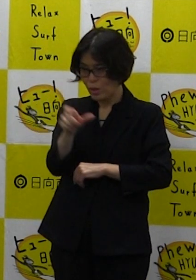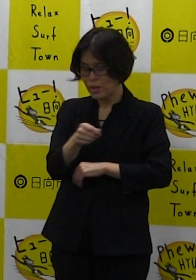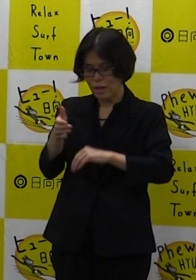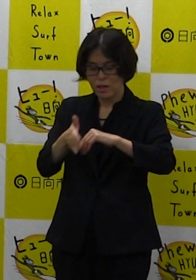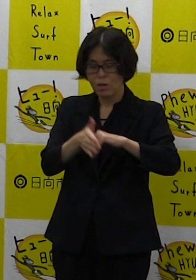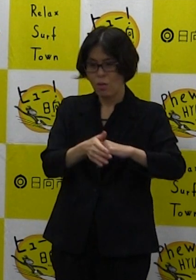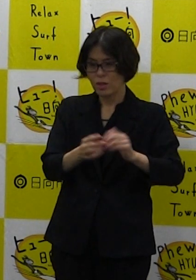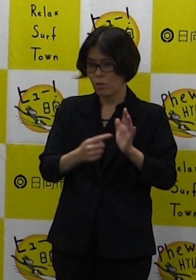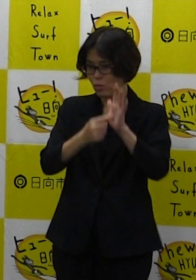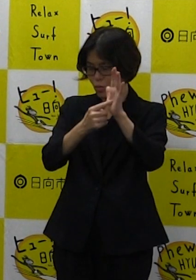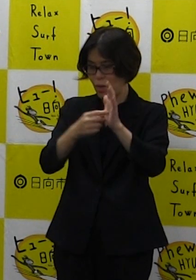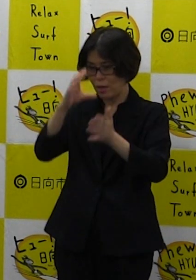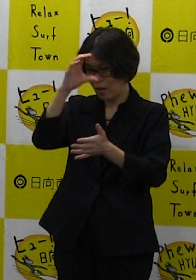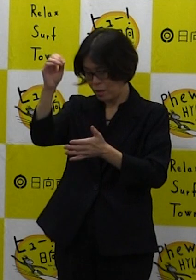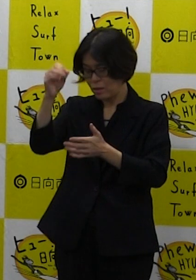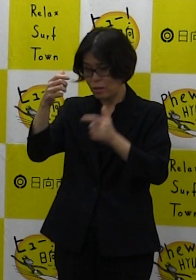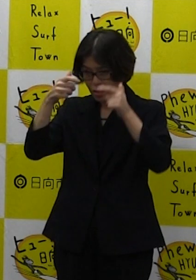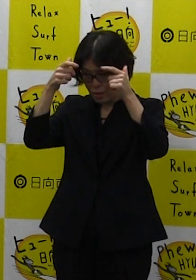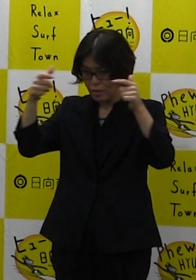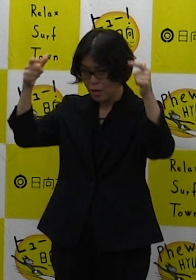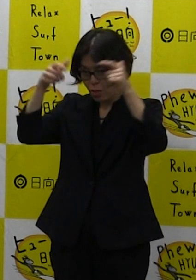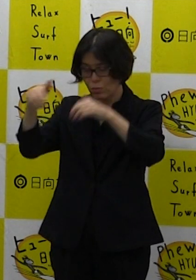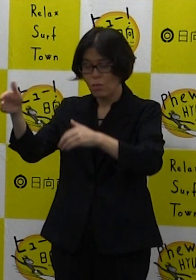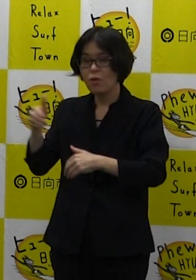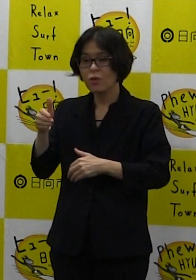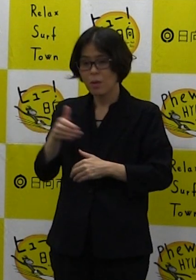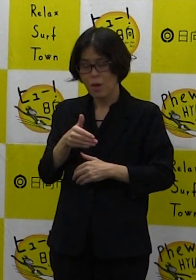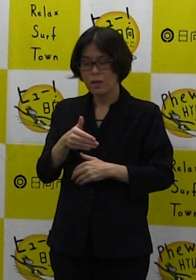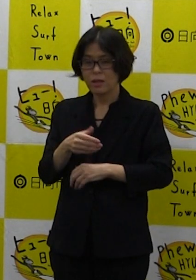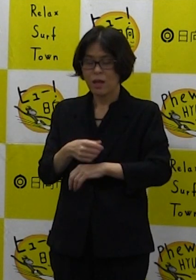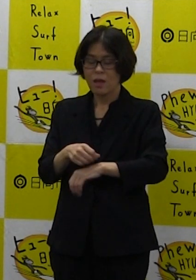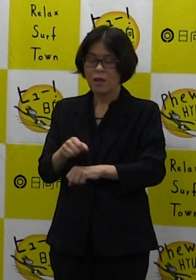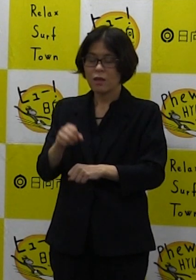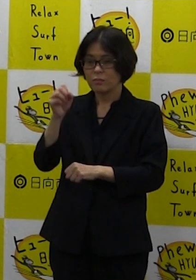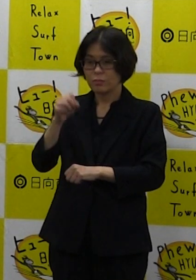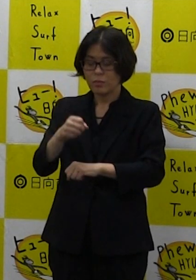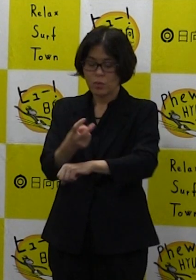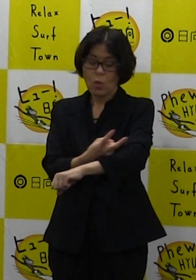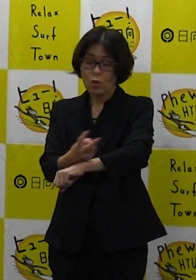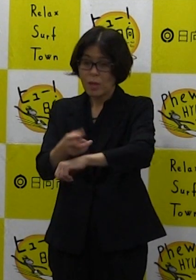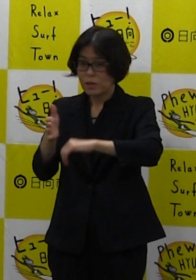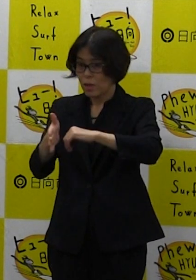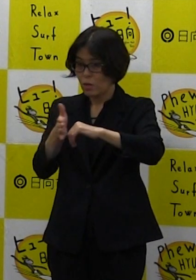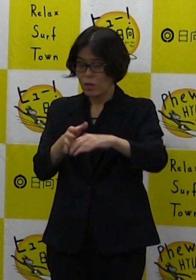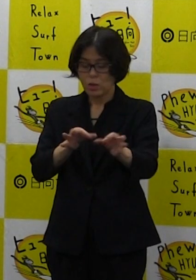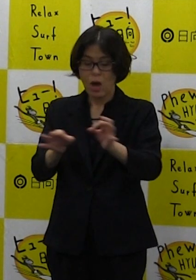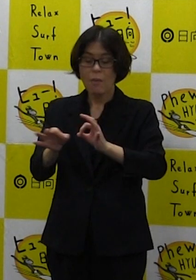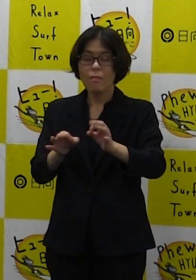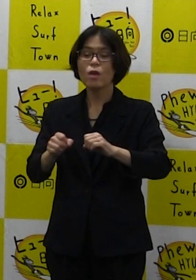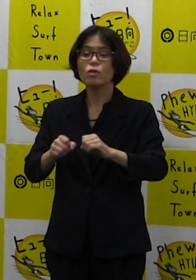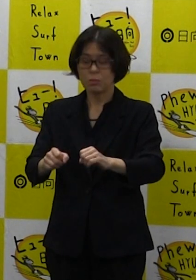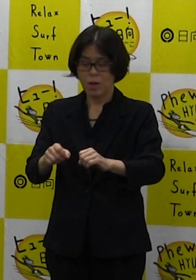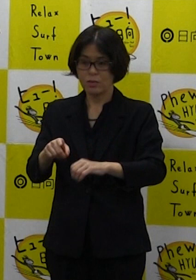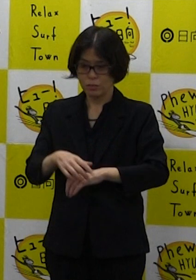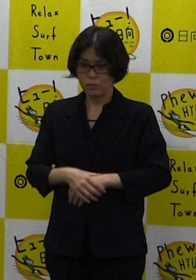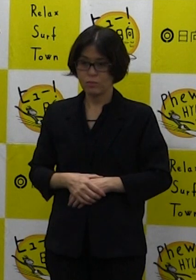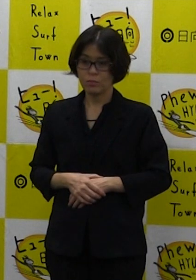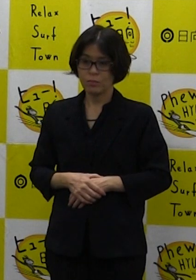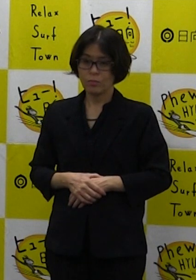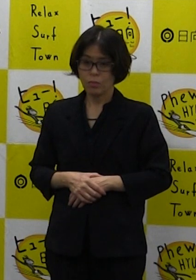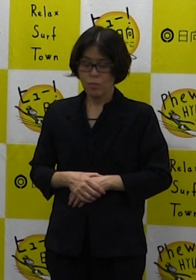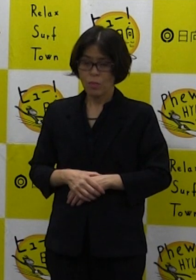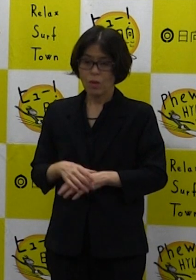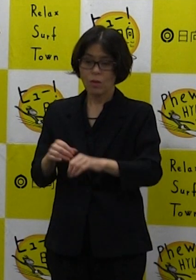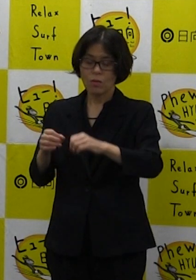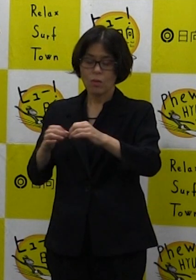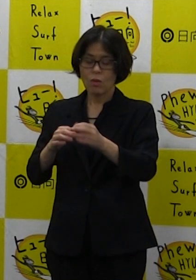本誌の旬の食材を活用した当日限定の特別メニューを販売をいたしますそれぞれ